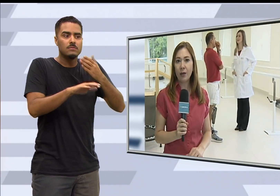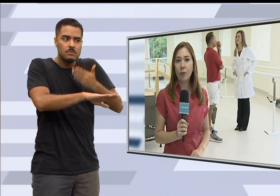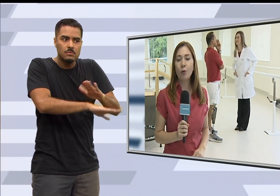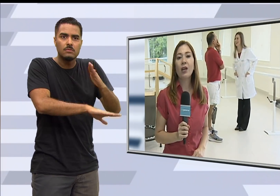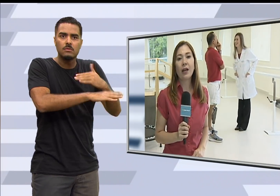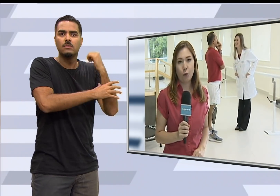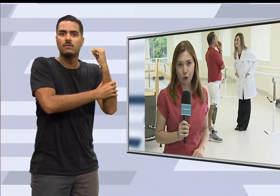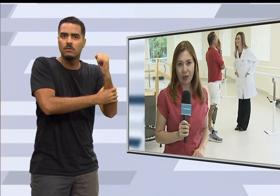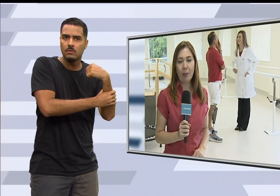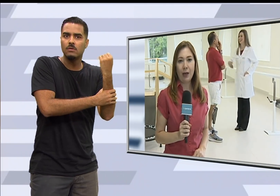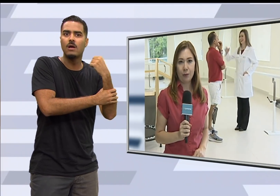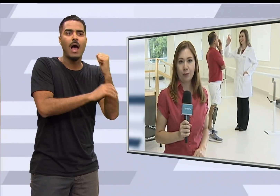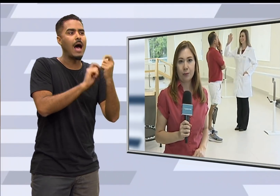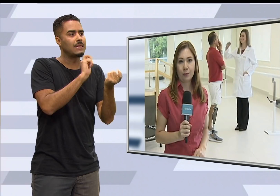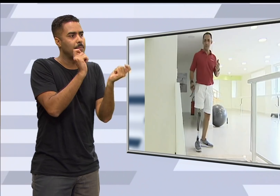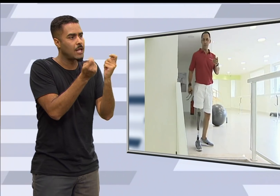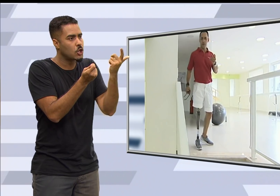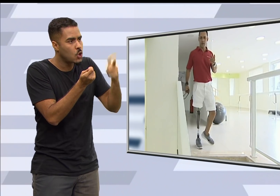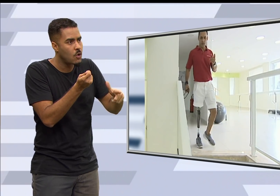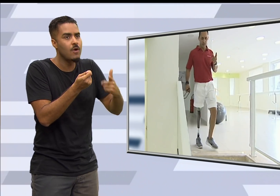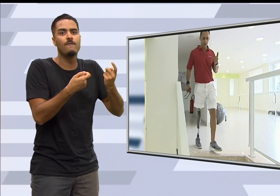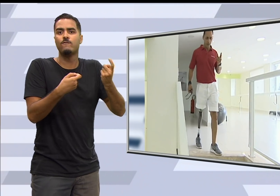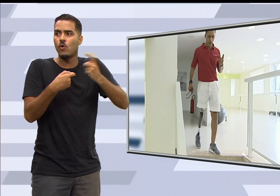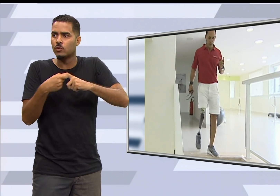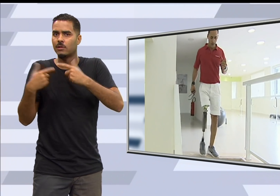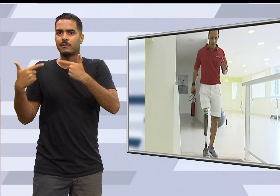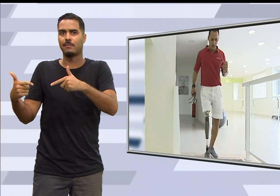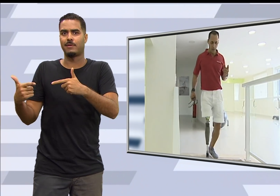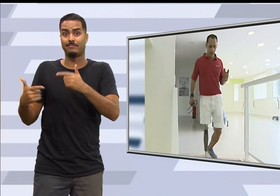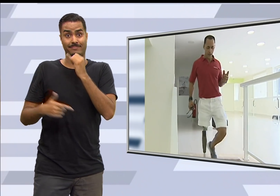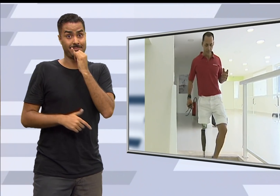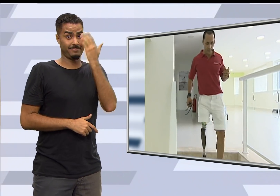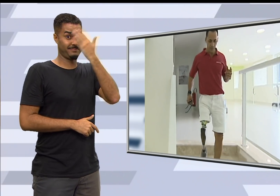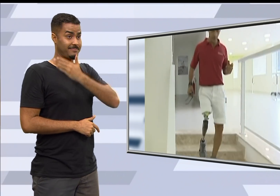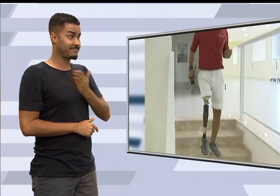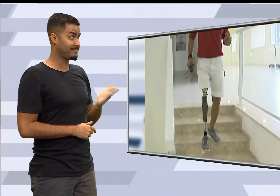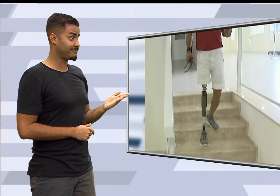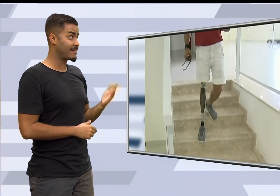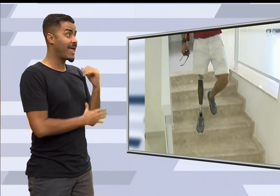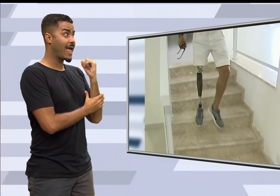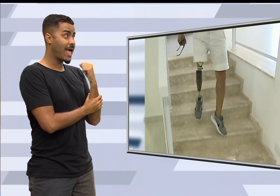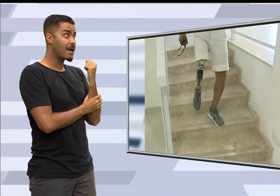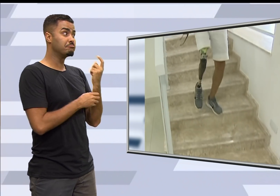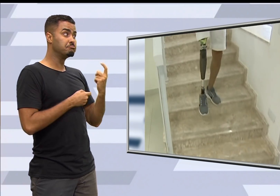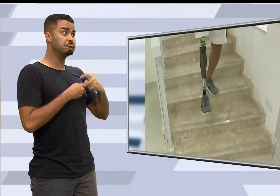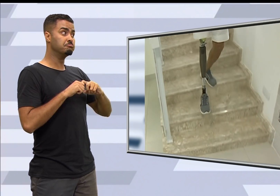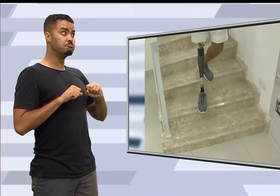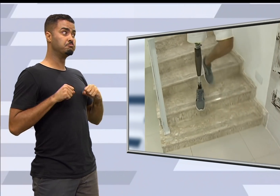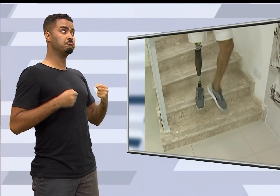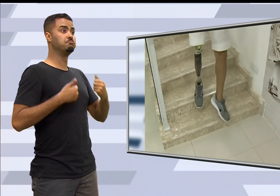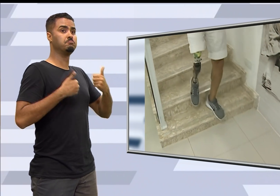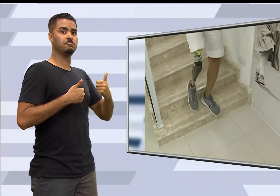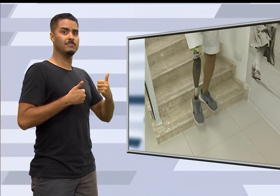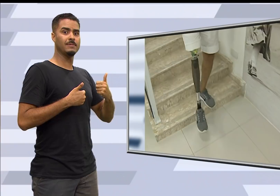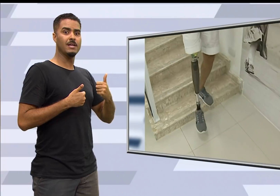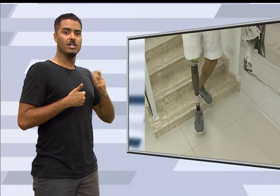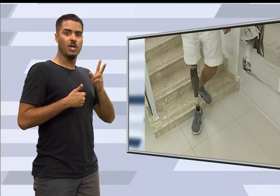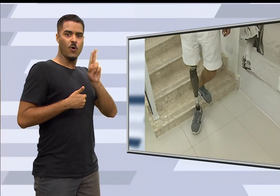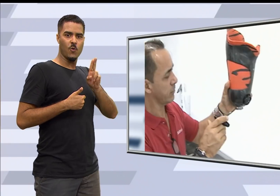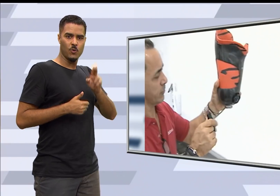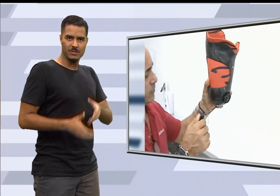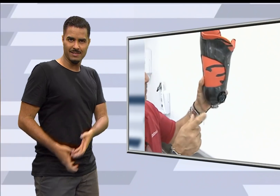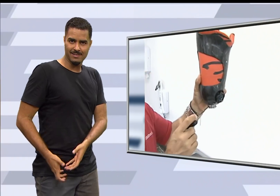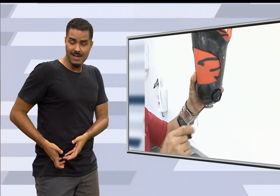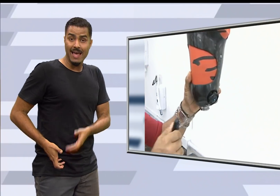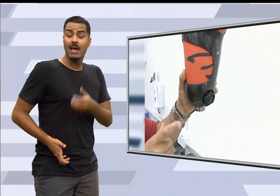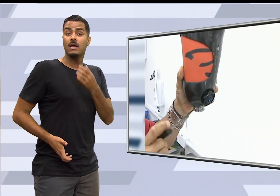voltar para o mercado de trabalho. Ezequiel é um exemplo de reabilitação bem-sucedida. Ele usa prótese há 30 anos